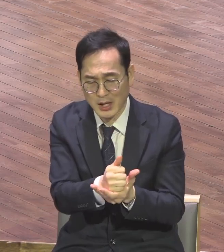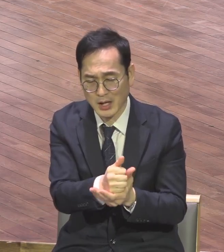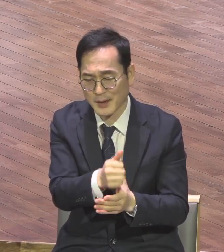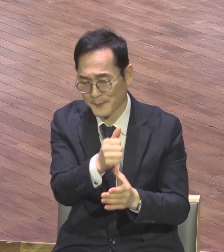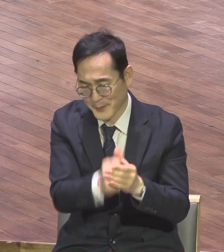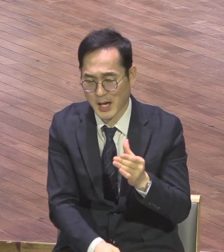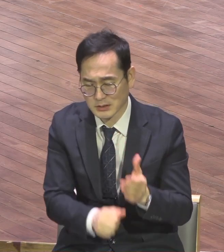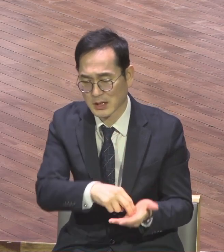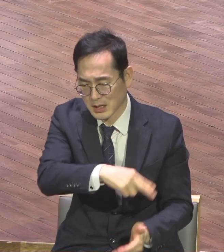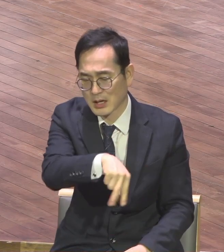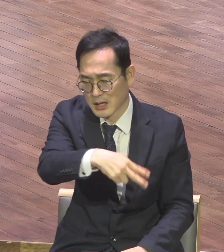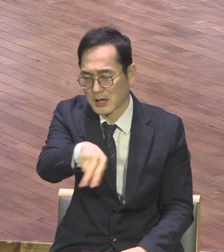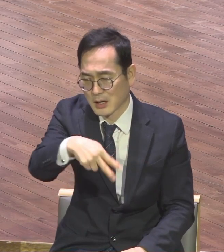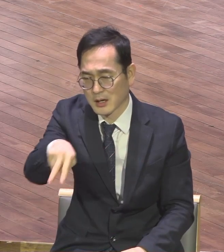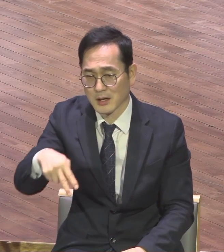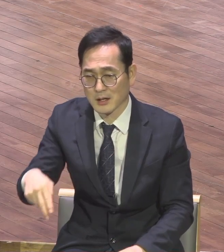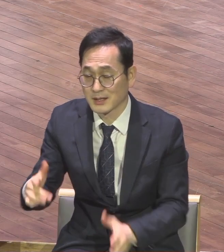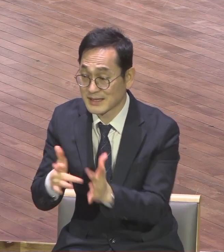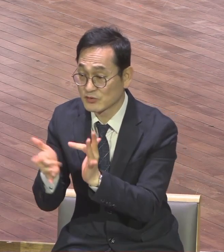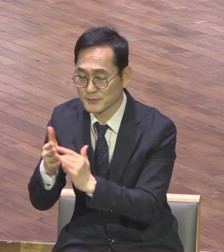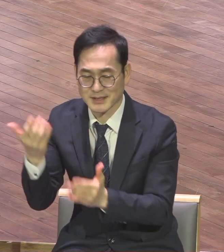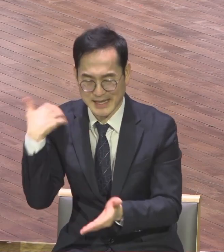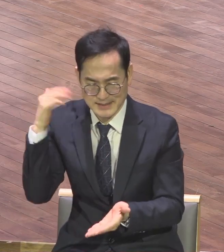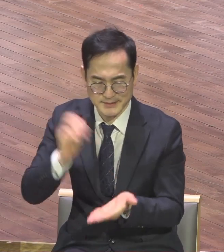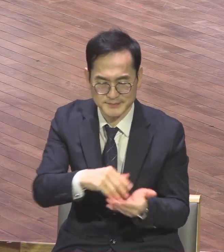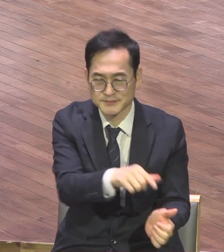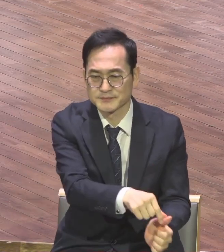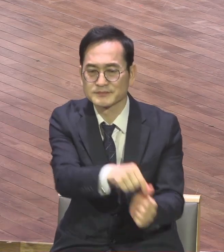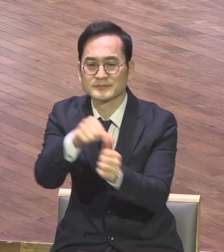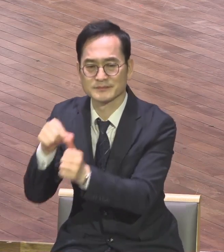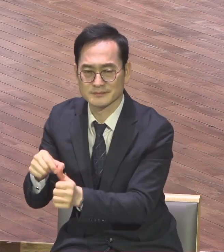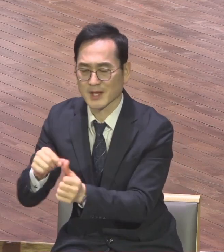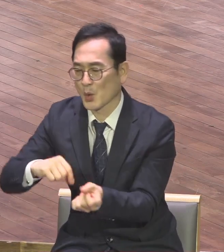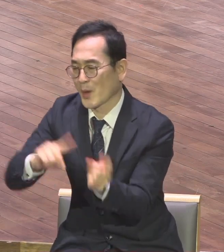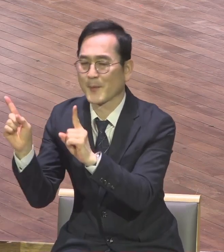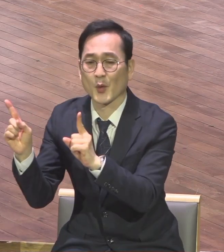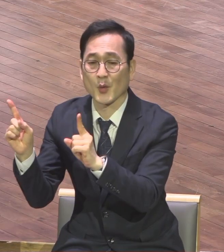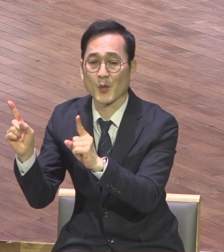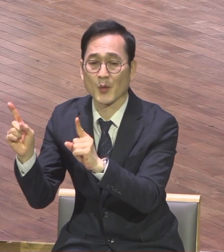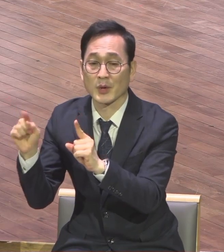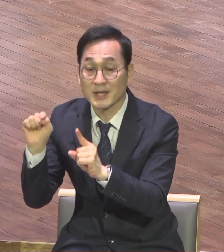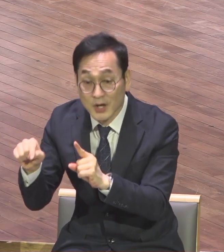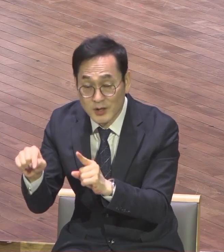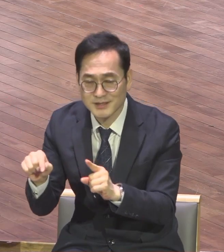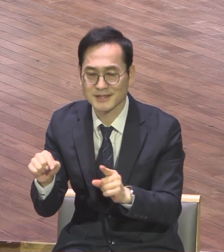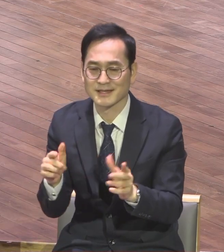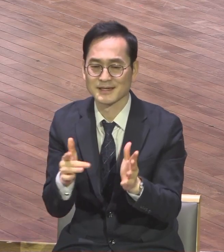원래 상태로 회복시켜 주신 재창조의 역사가 부활이다.